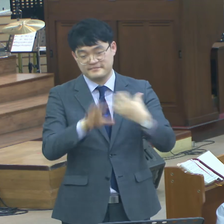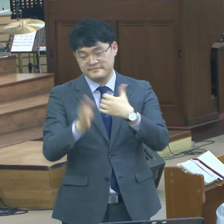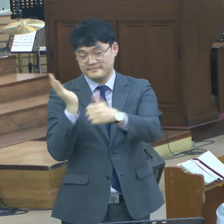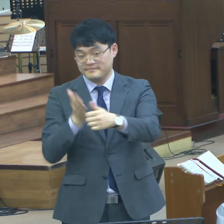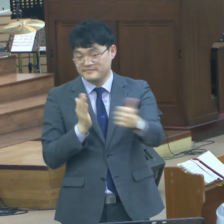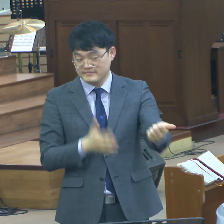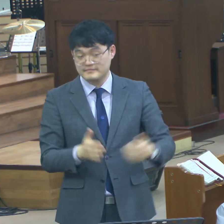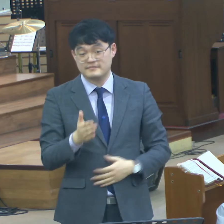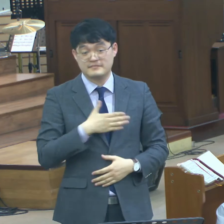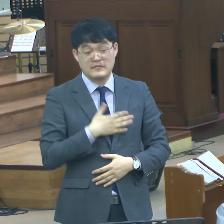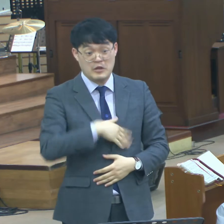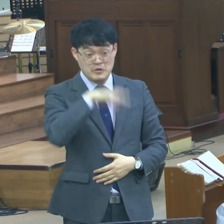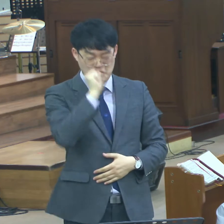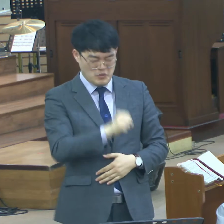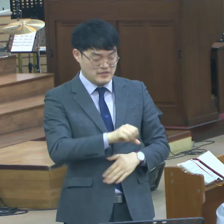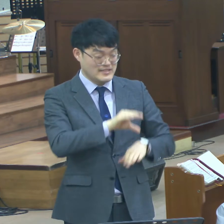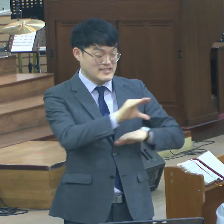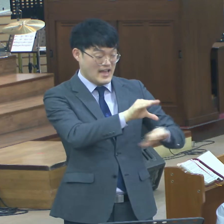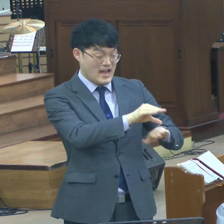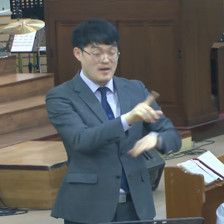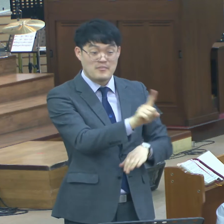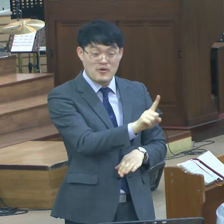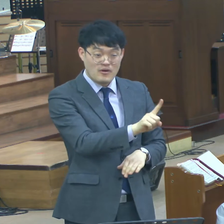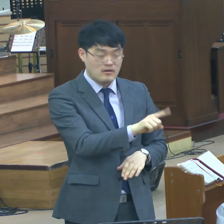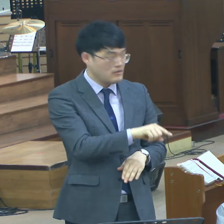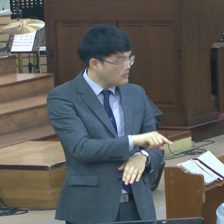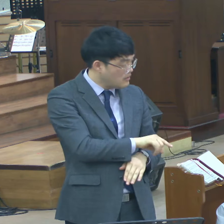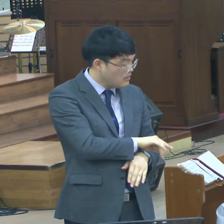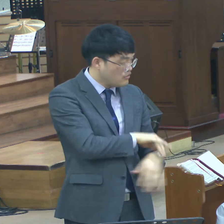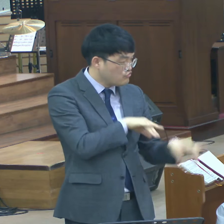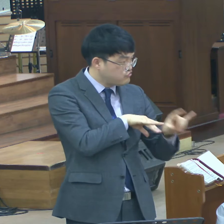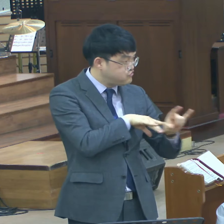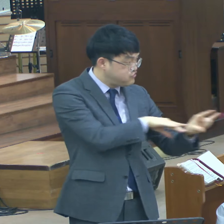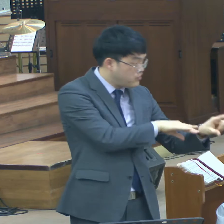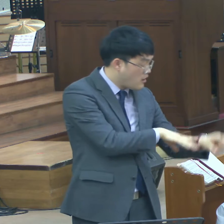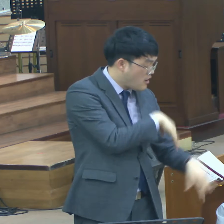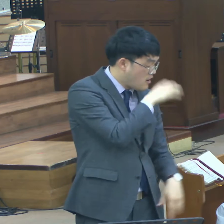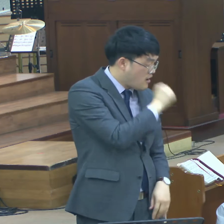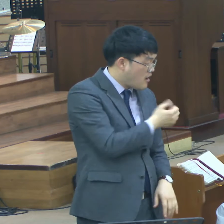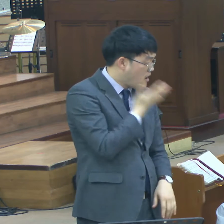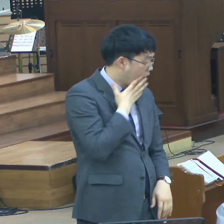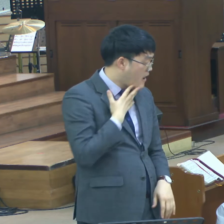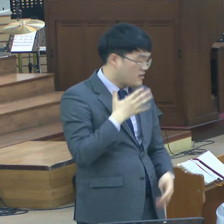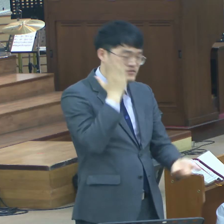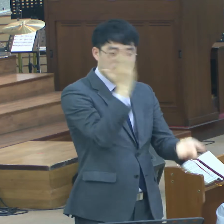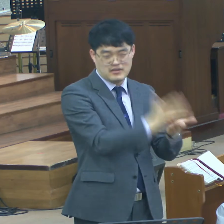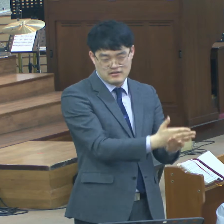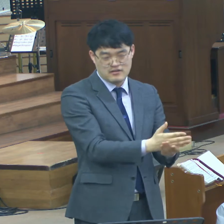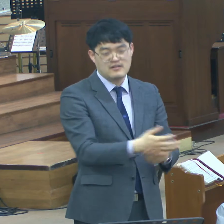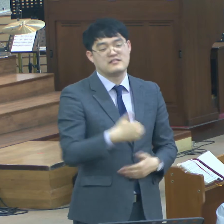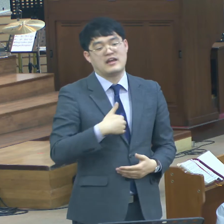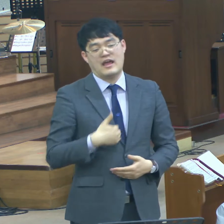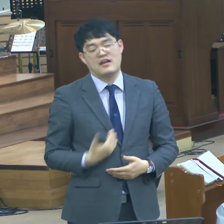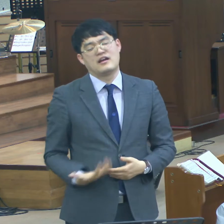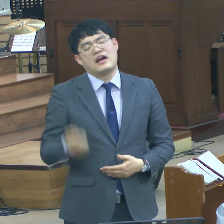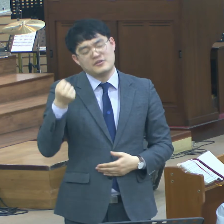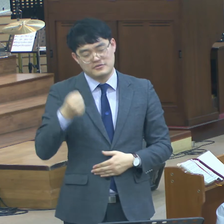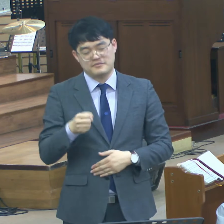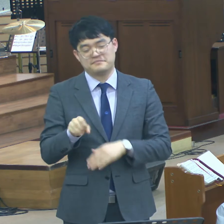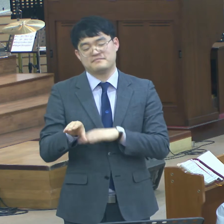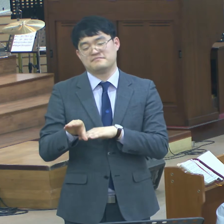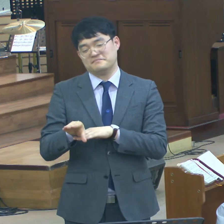최고로 나에게 좋은 차는 어떤 차예요? 지나가는 외제차 아니에요. 최고로 나에게 좋은 차는 뭐예요? 내가 타는